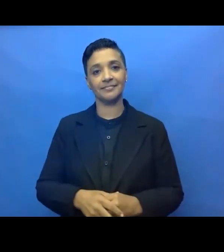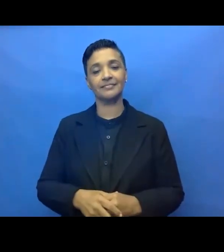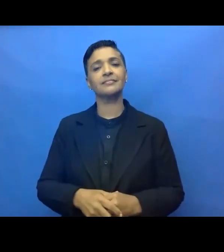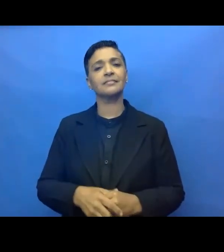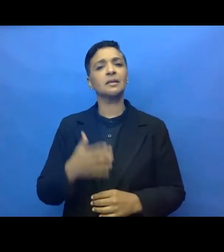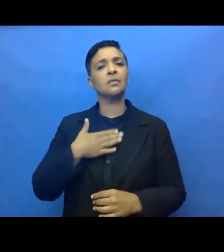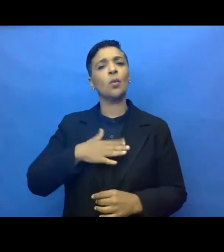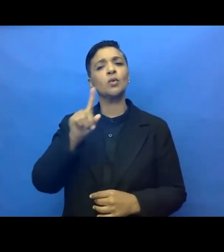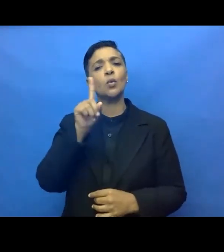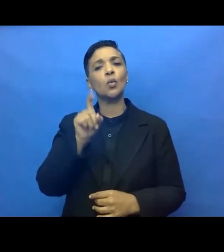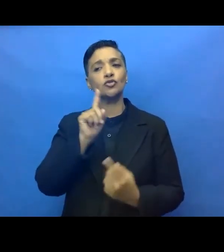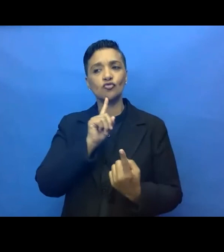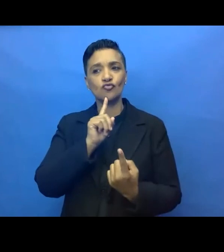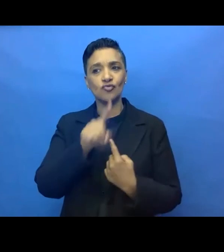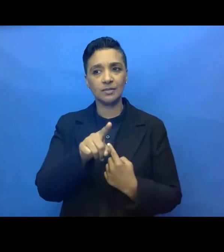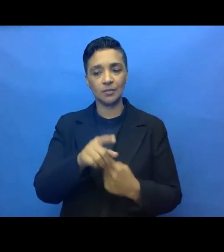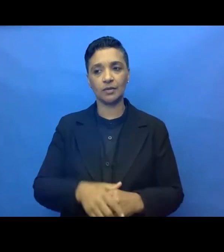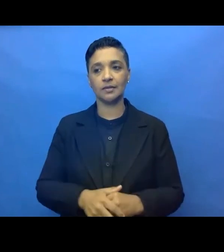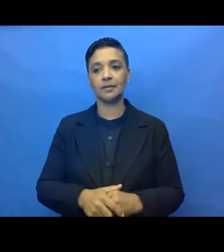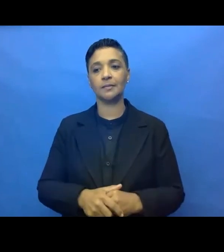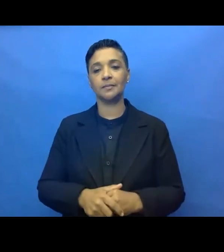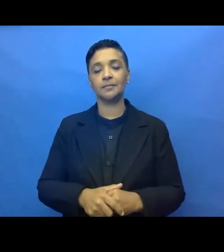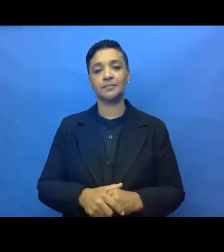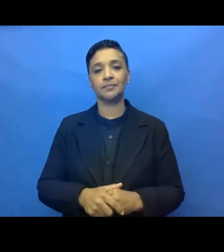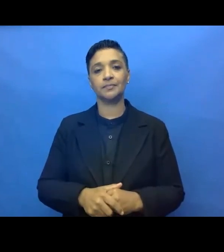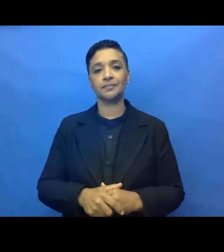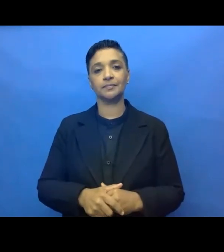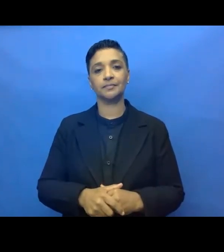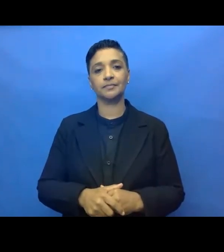Stéphane, merci. J'aimerais parler